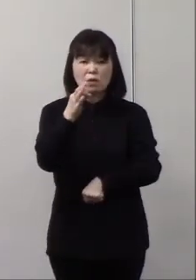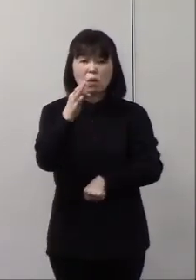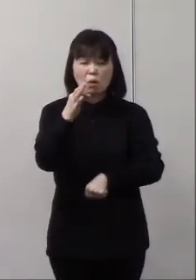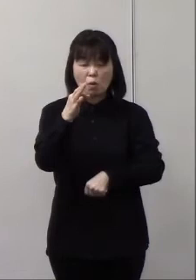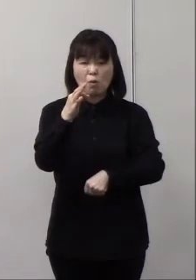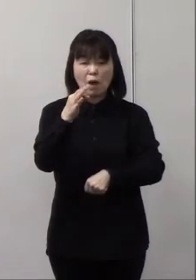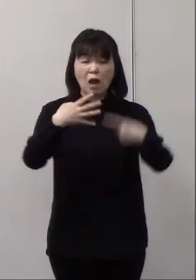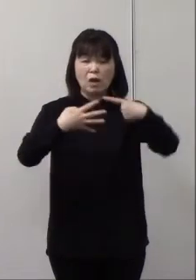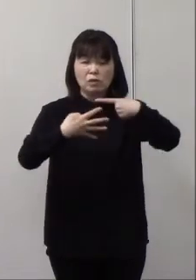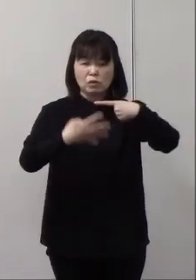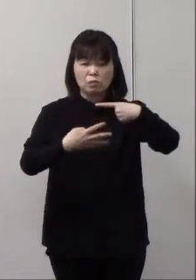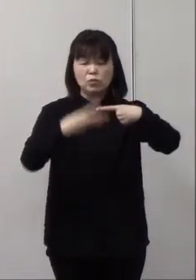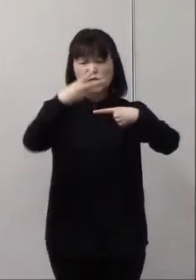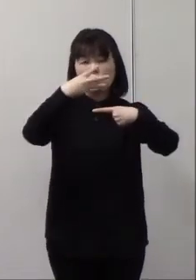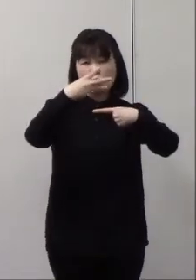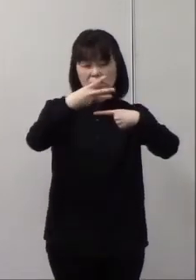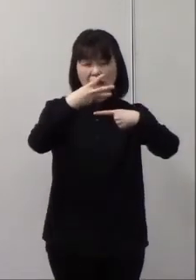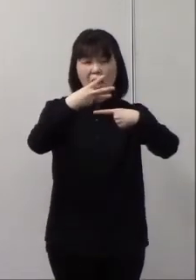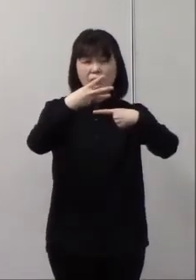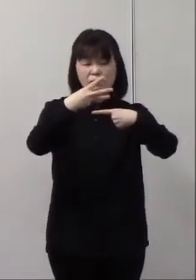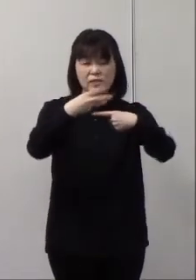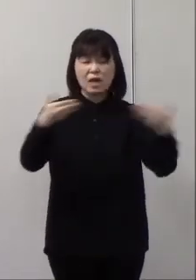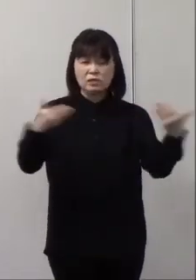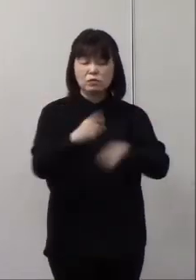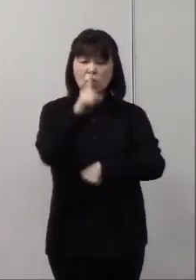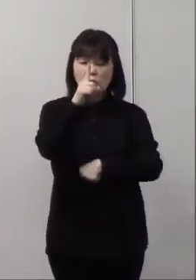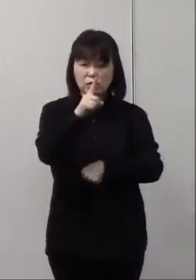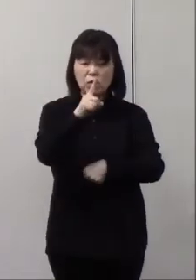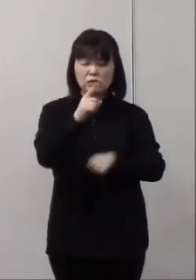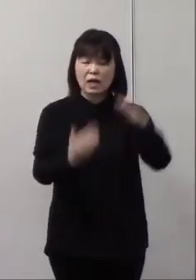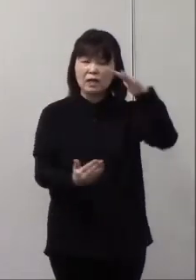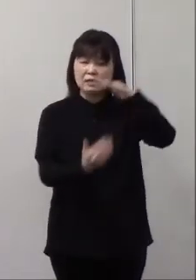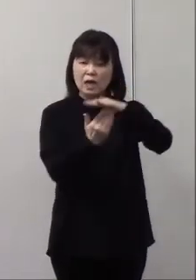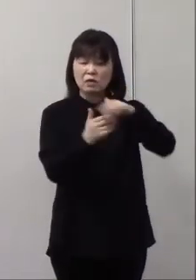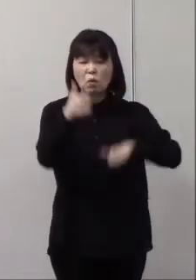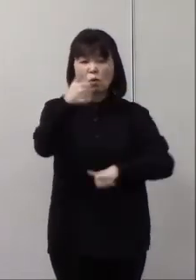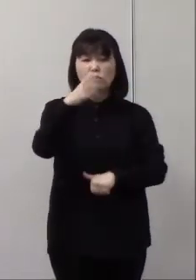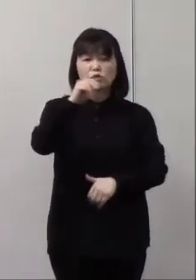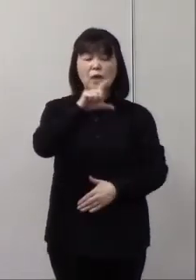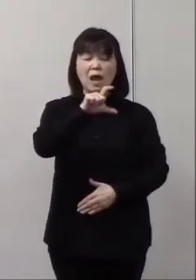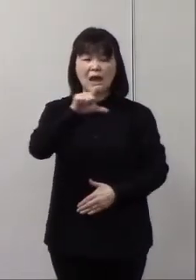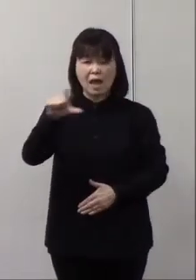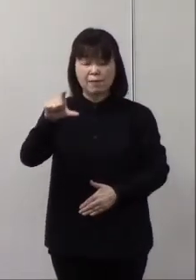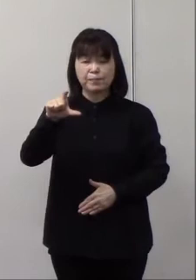り50万円を上限とするというものでございまして、